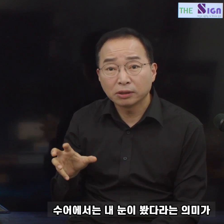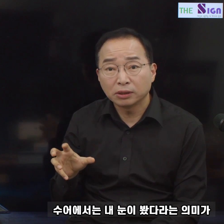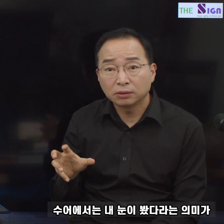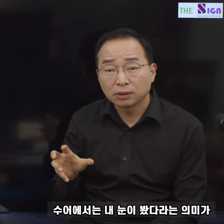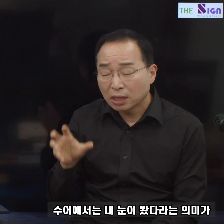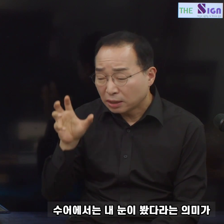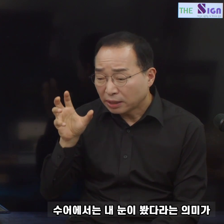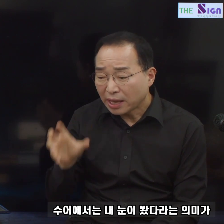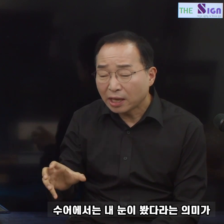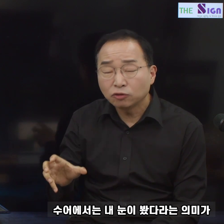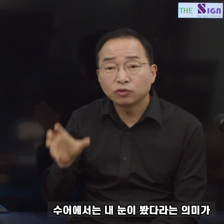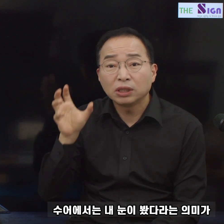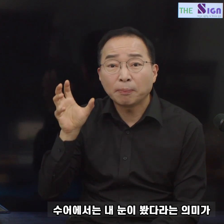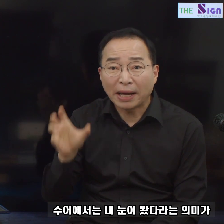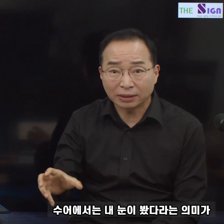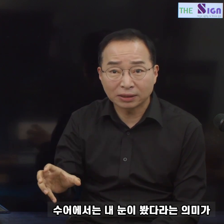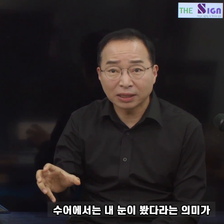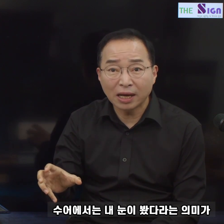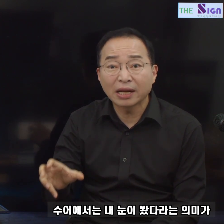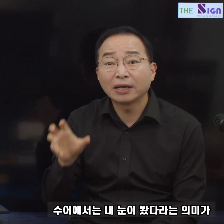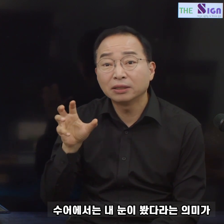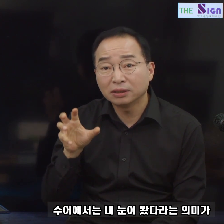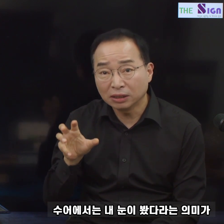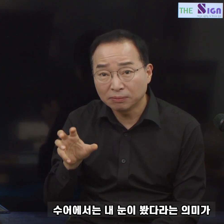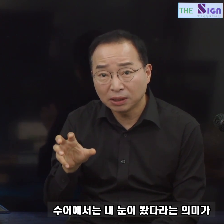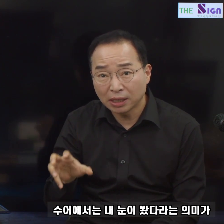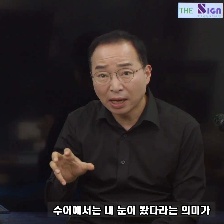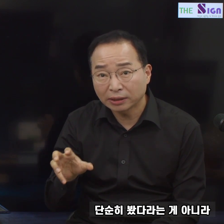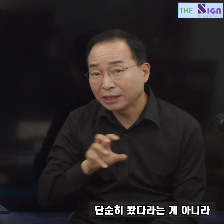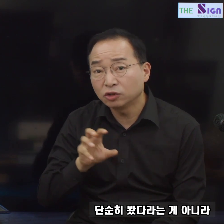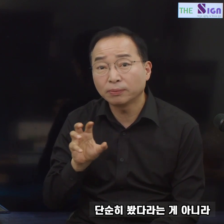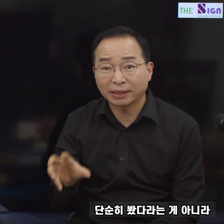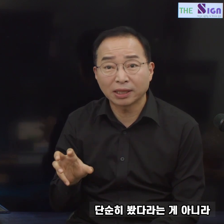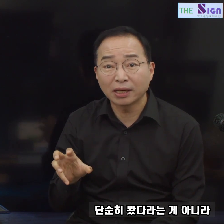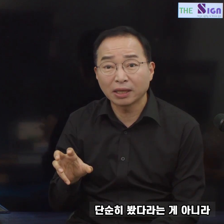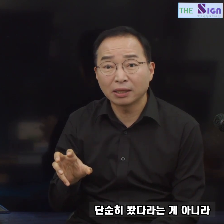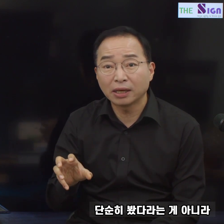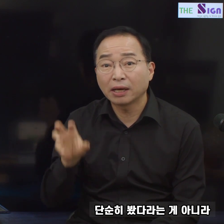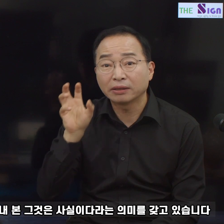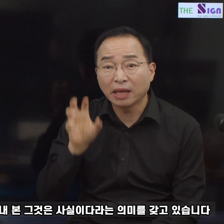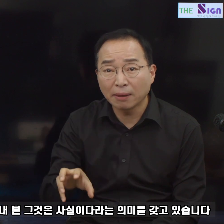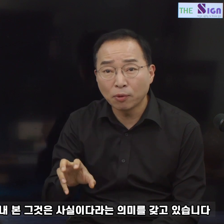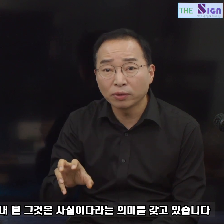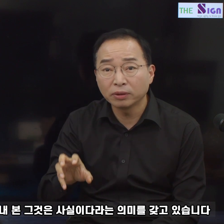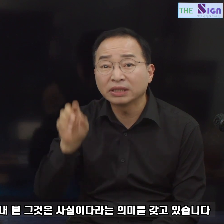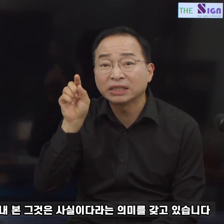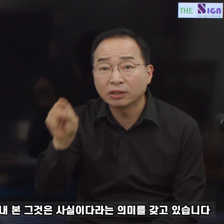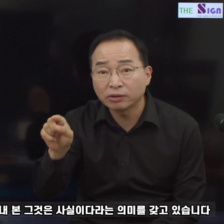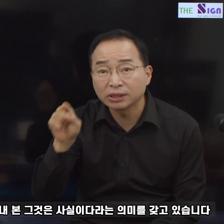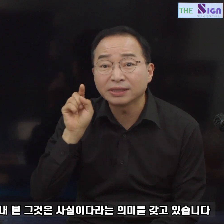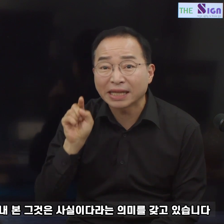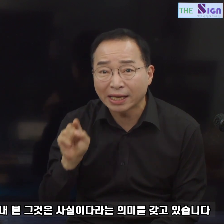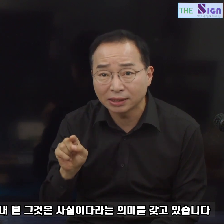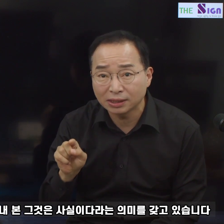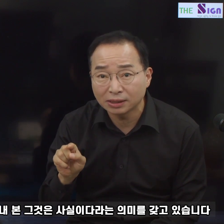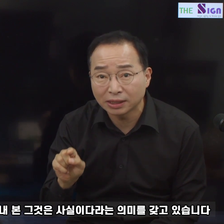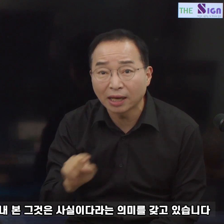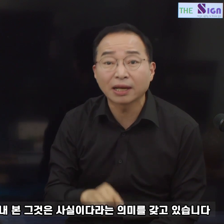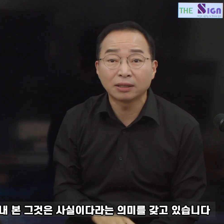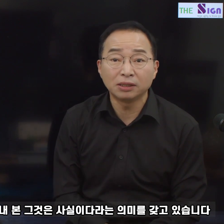수어에서는 내 눈이 봤다라는 의미가 단순히 봤다라는 게 아니라 내 본 그것은 사실이다라는 의미를